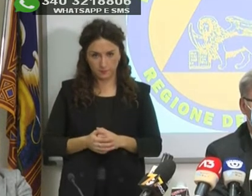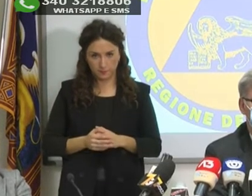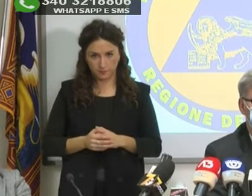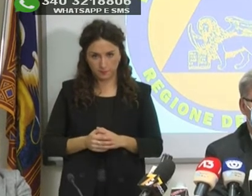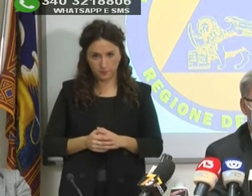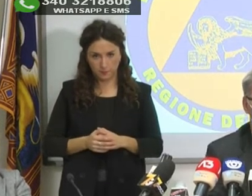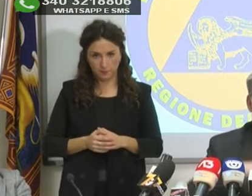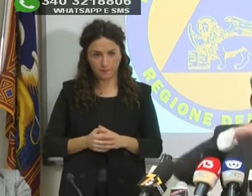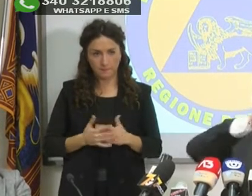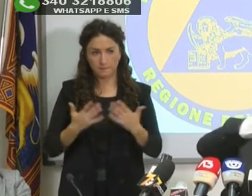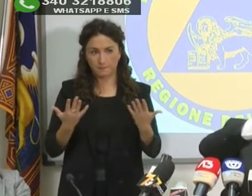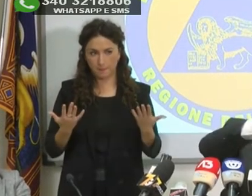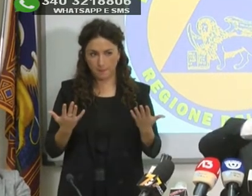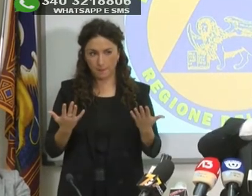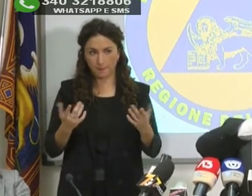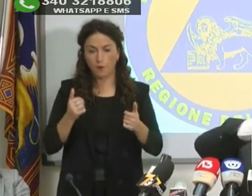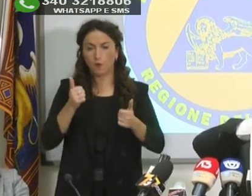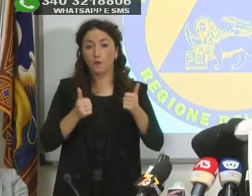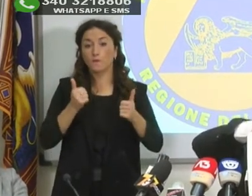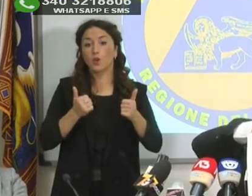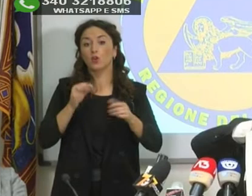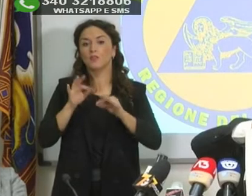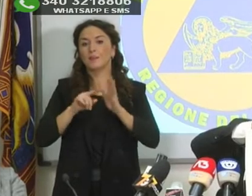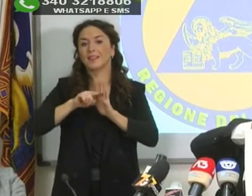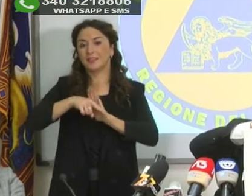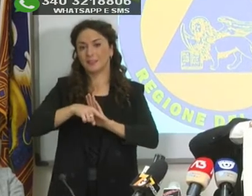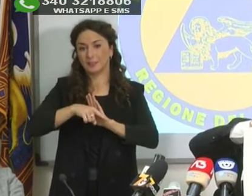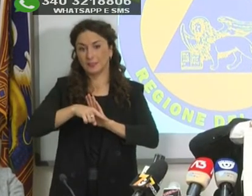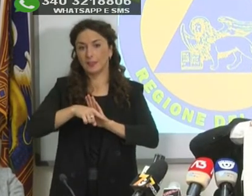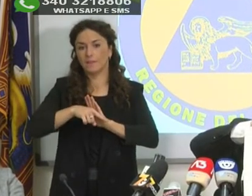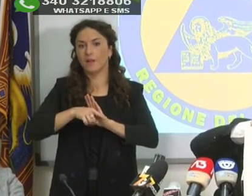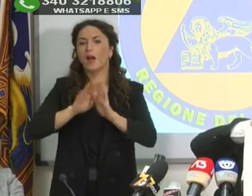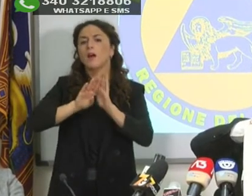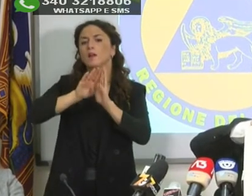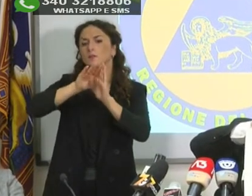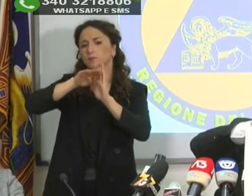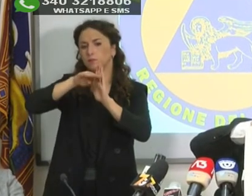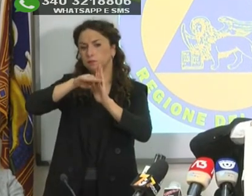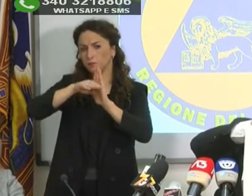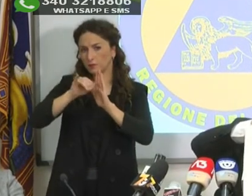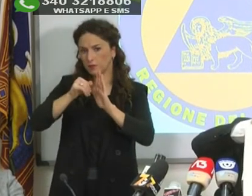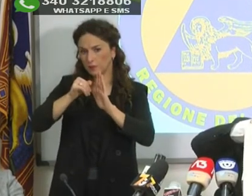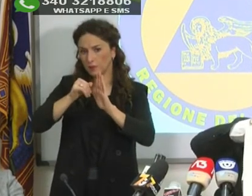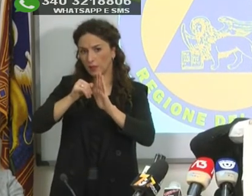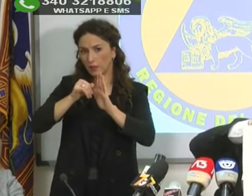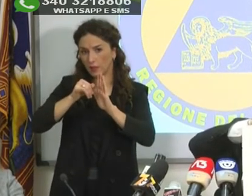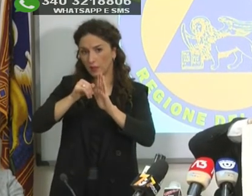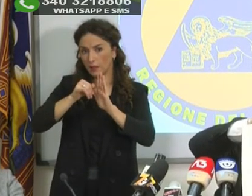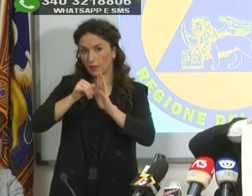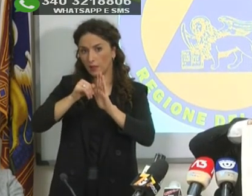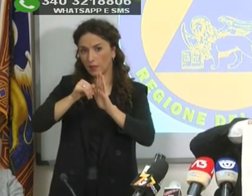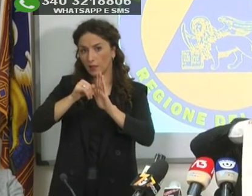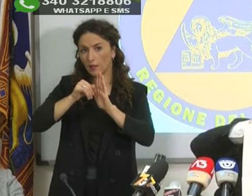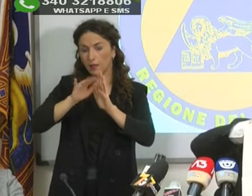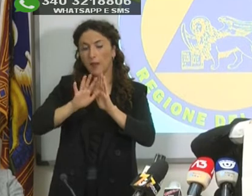Vedete che in questo caso, però, a differenza della terapia intensiva, la pendenza è sì minore, ma non così tanto minore come era